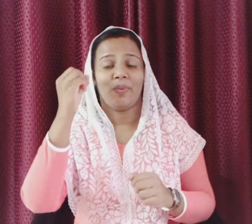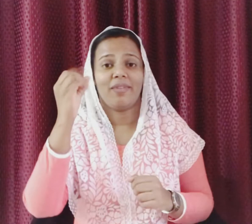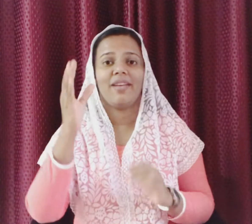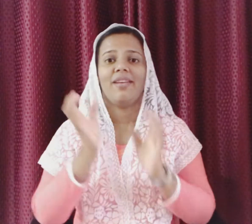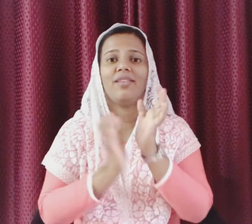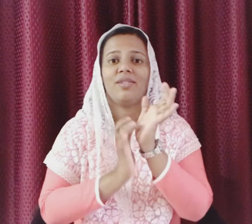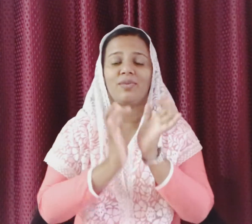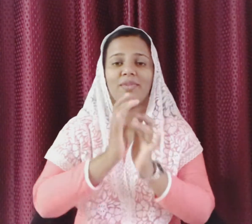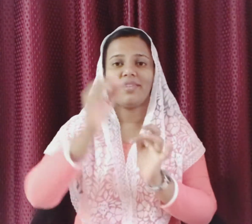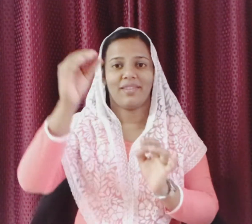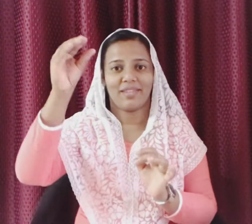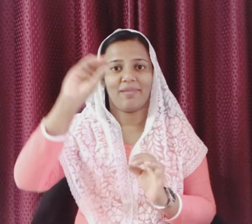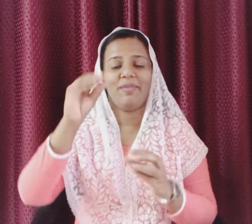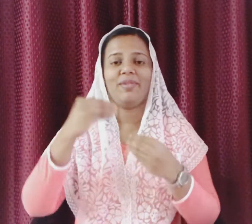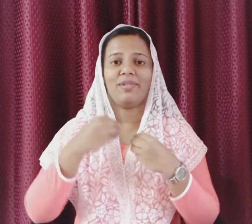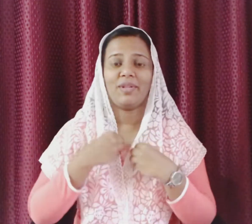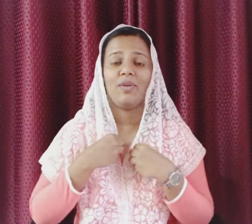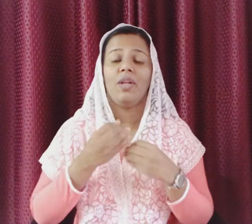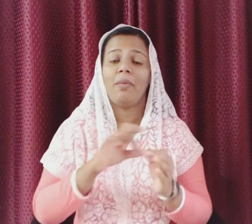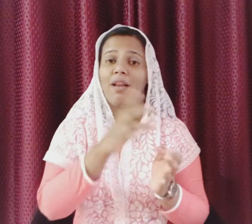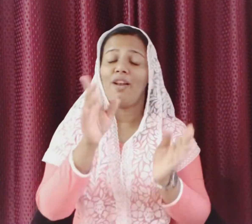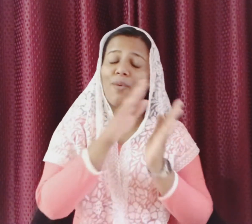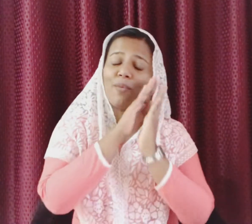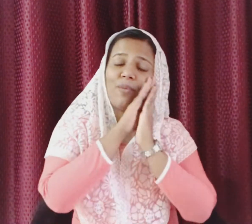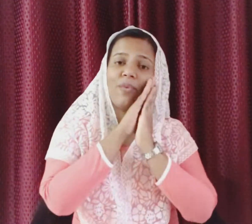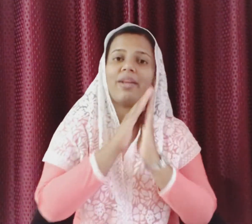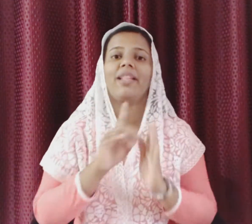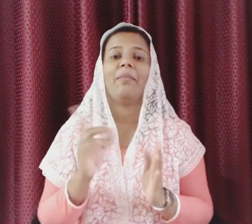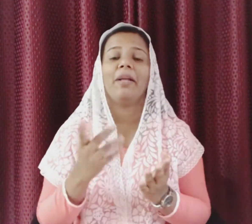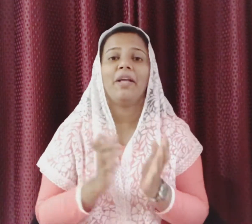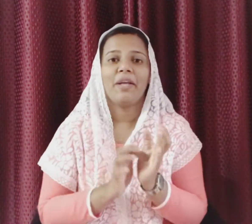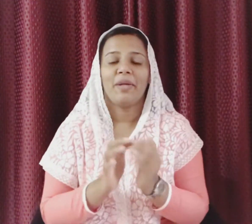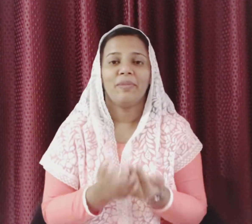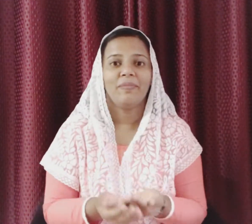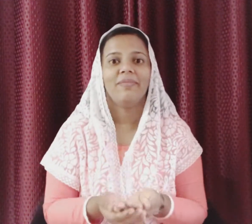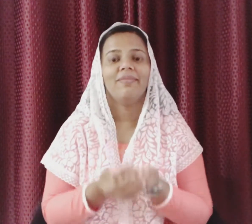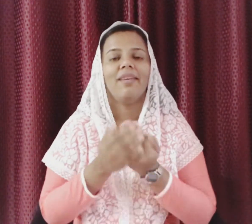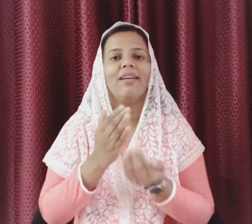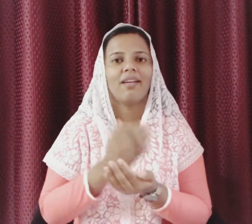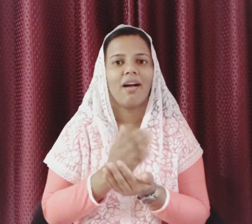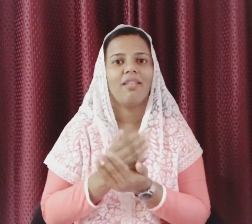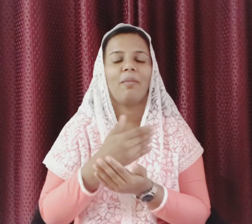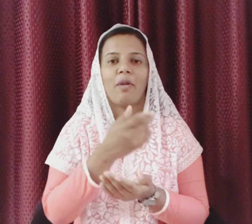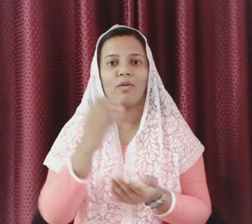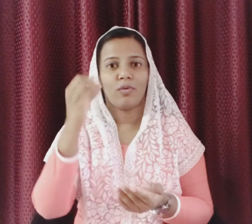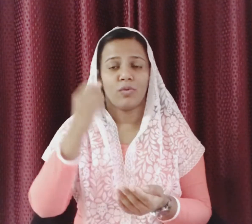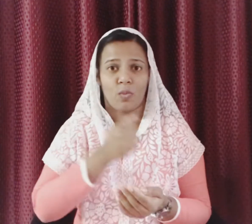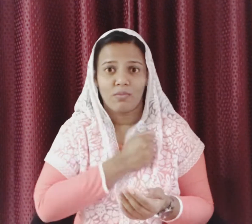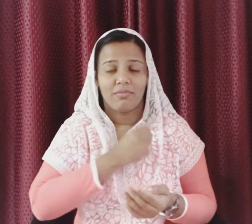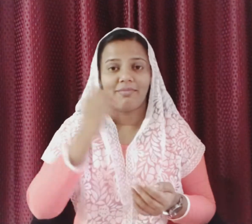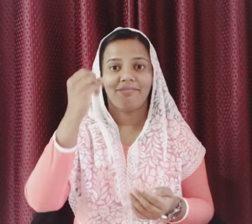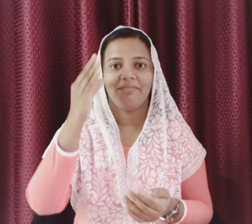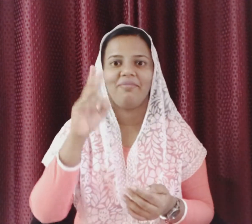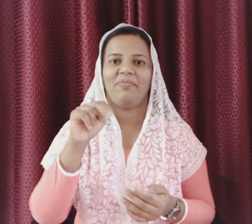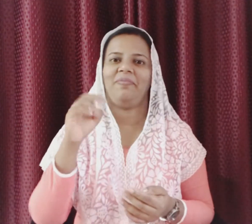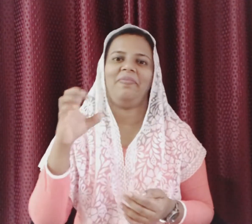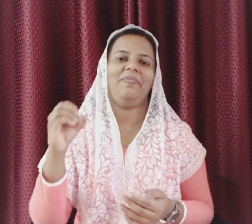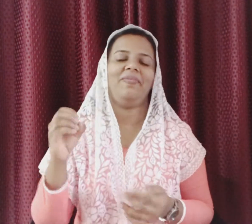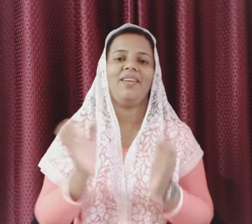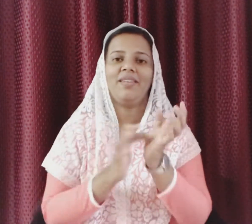ദൈവത്തിൻ്റെ കൃപകൾക്കായിട്ട് സ്തോത്രം ചെയ്യാം. നമ്മൾ കിടന്നുറങ്ങി, പക്ഷെ യഹോവ നമ്മളെ താങ്ങിയത് കൊണ്ടാണ് നമ്മൾ എഴുന്നേറ്റത്. നമ്മൾ സ്വയമേ എഴുന്നേറ്റതല്ല, ദൈവത്തിൻ്റെ കൃപയാണ്